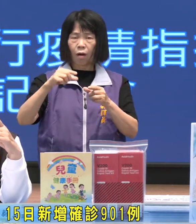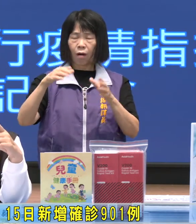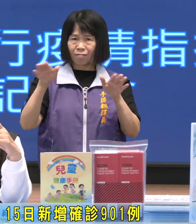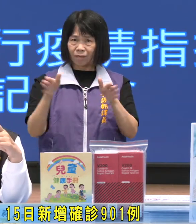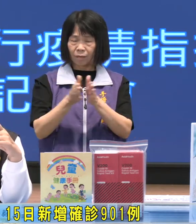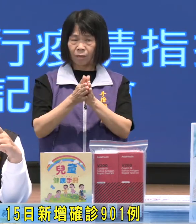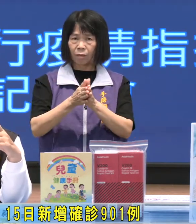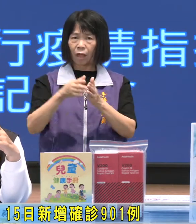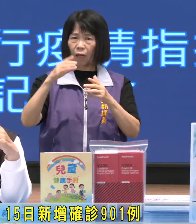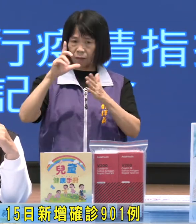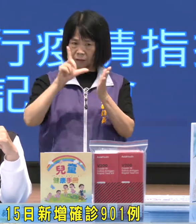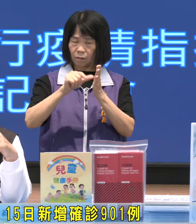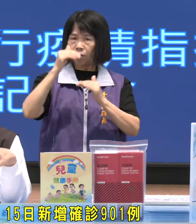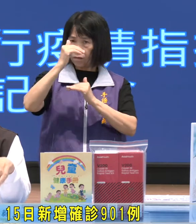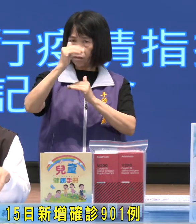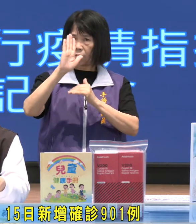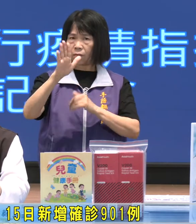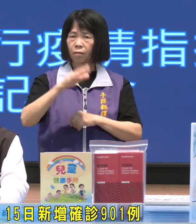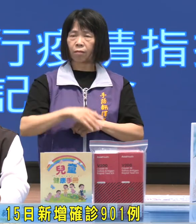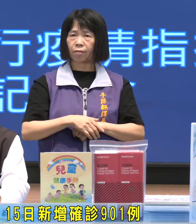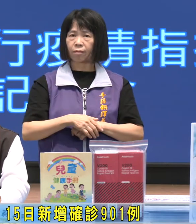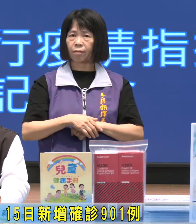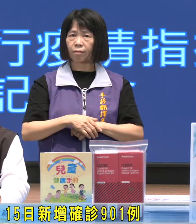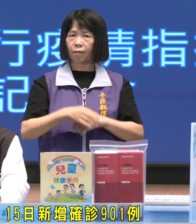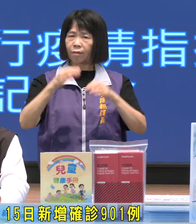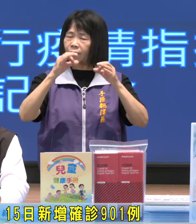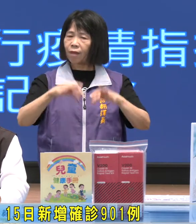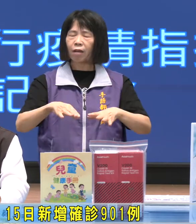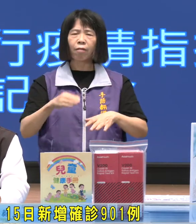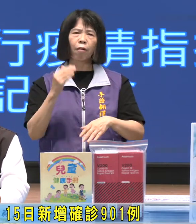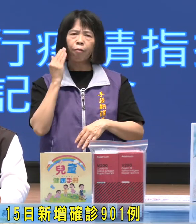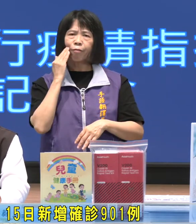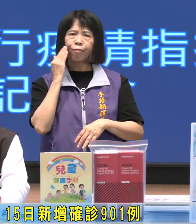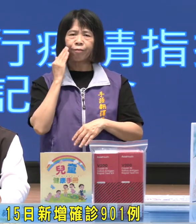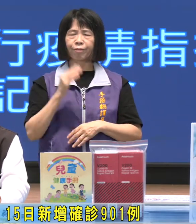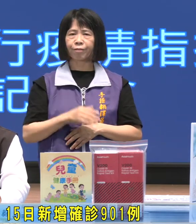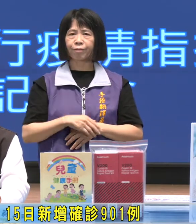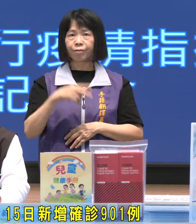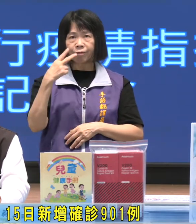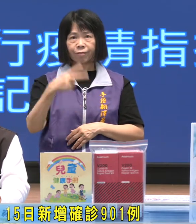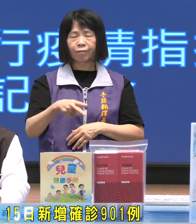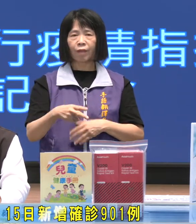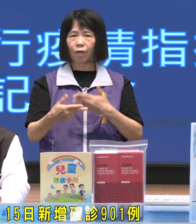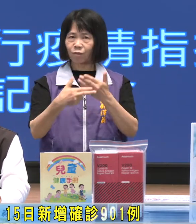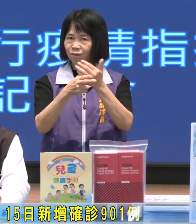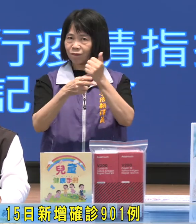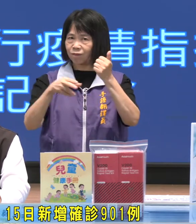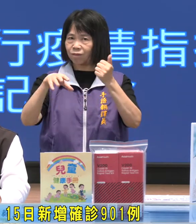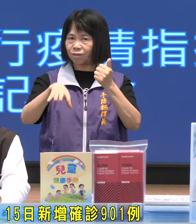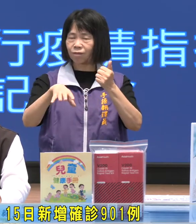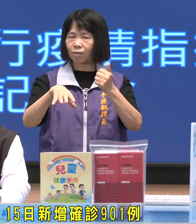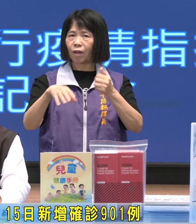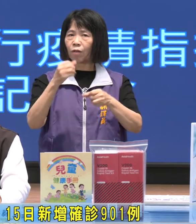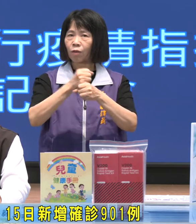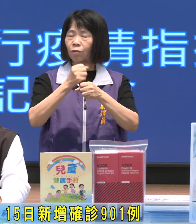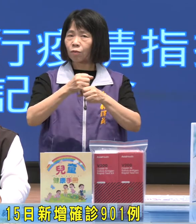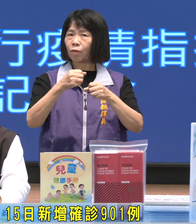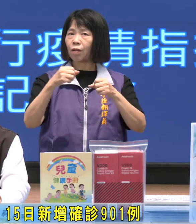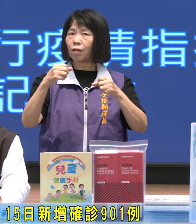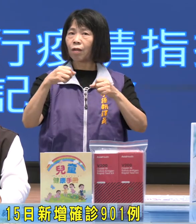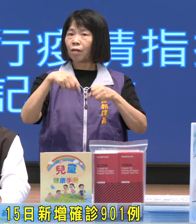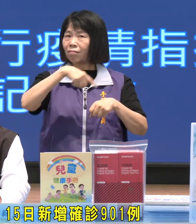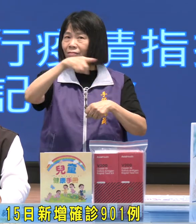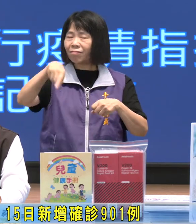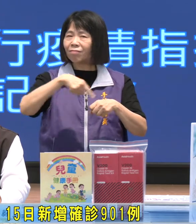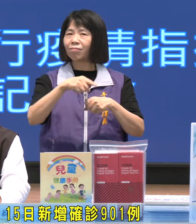的限定所以要报废掉也是非常非常可惜。那另外是卫生所的其实同仁还有其他很多的事